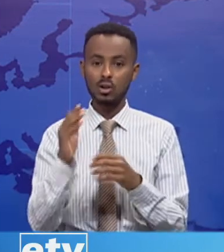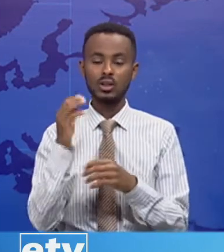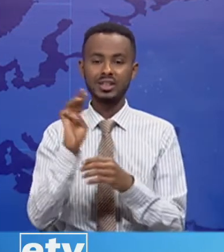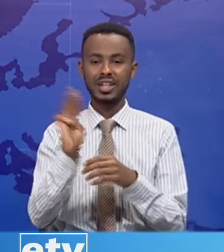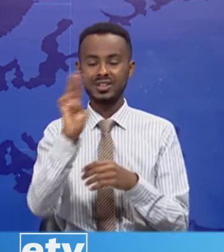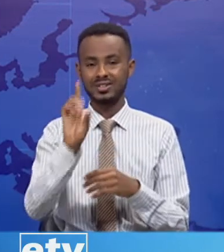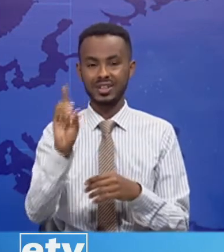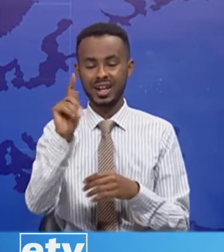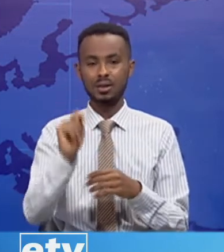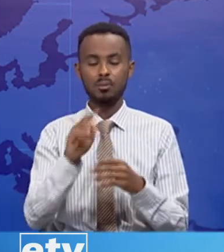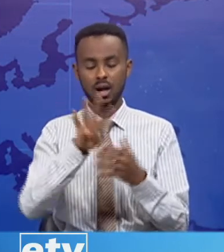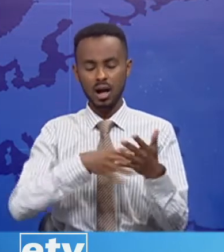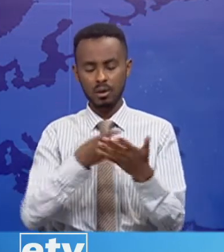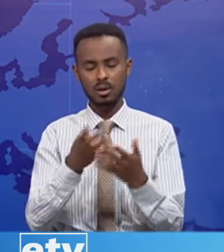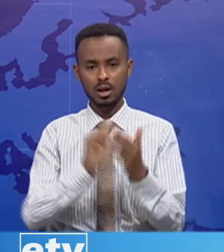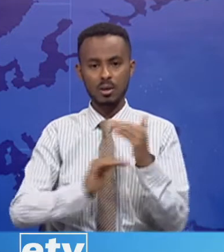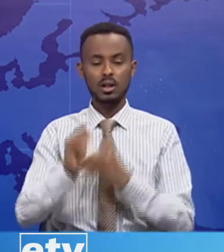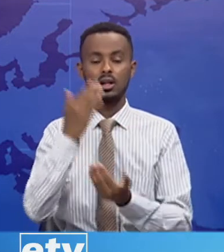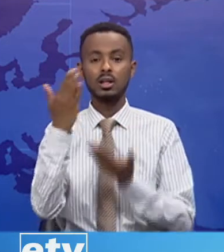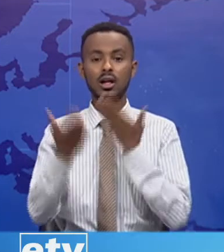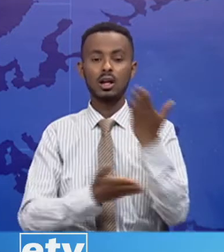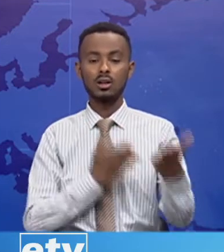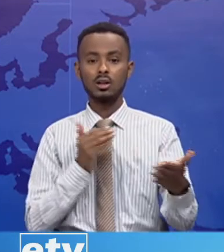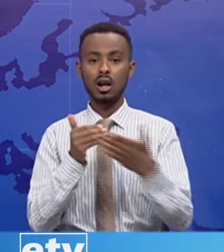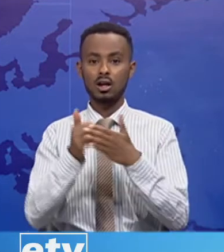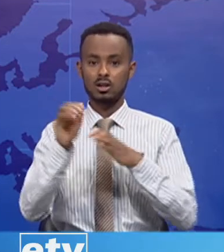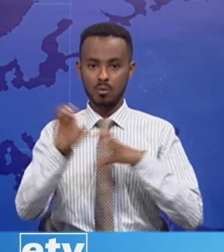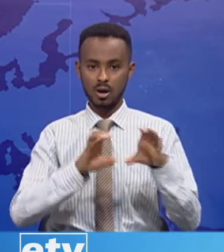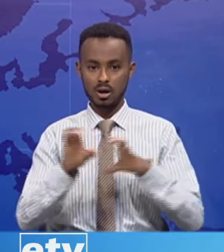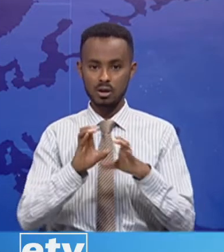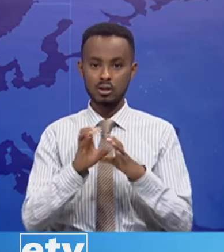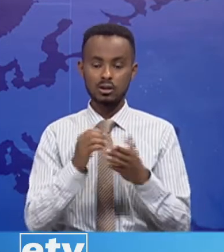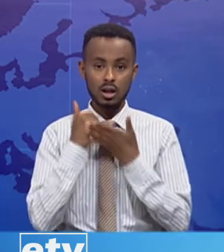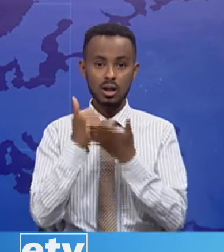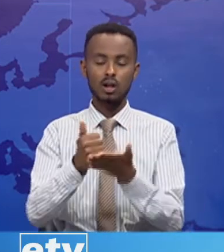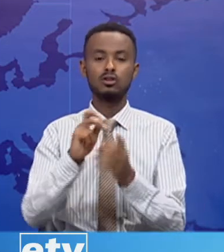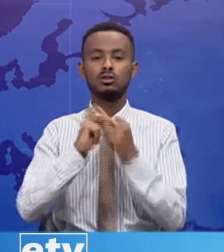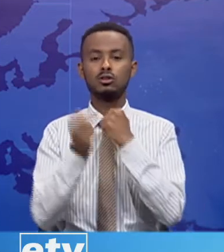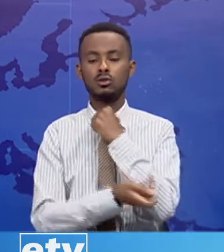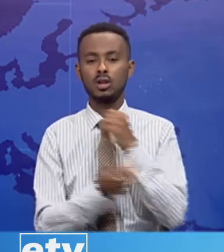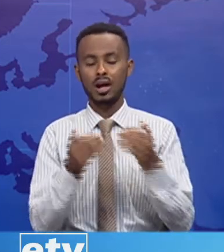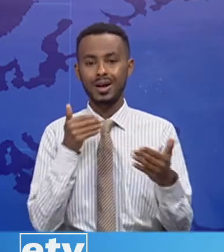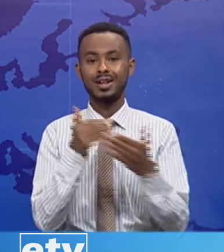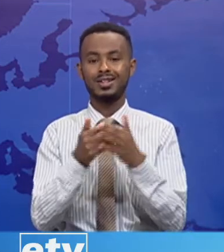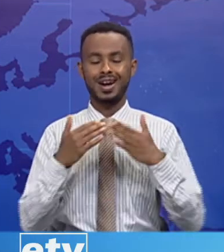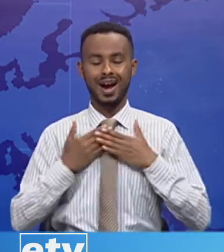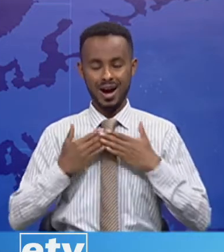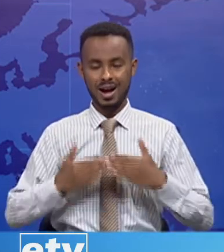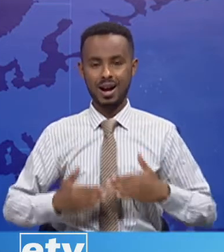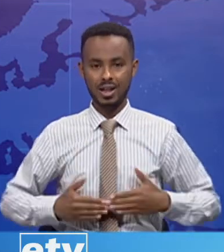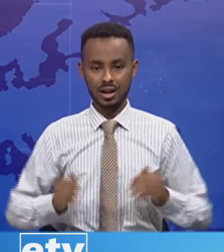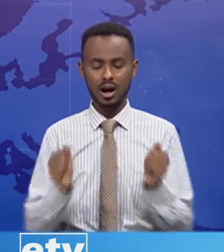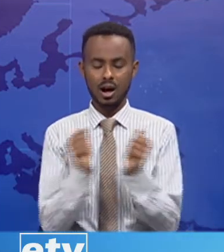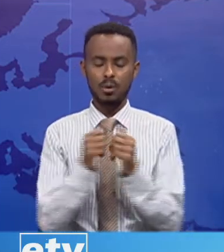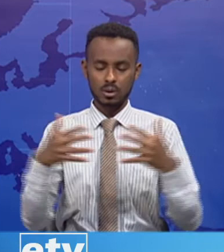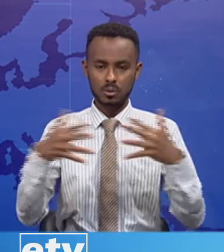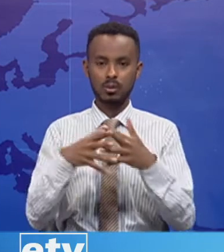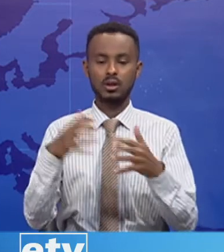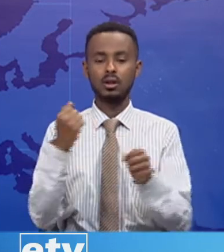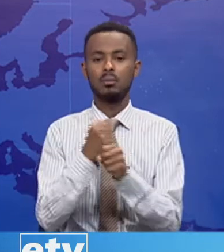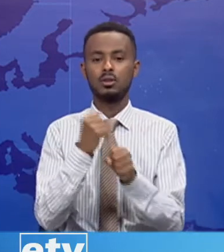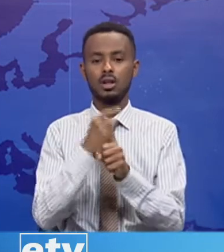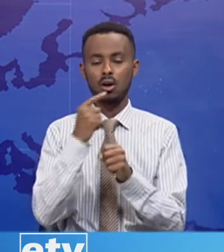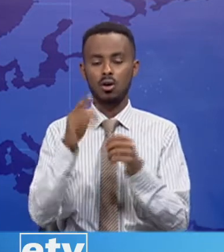የሴፍትኔት መርሃ ግብርን ይበልጥ ለተገልጋዮች ተደራሽ ለማድረግ ከለጋሽ ድርጅቶችና ከባለድርሻ አካላት ጋር በትብብር እንደሚሰራ